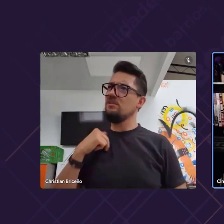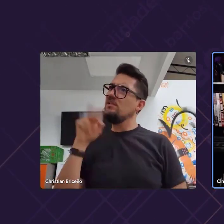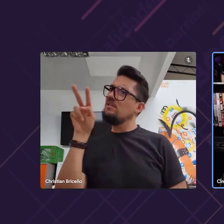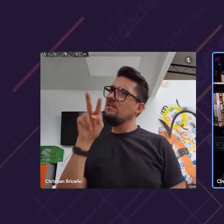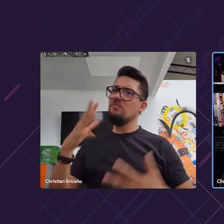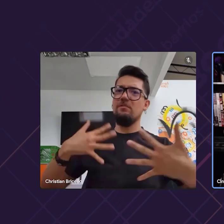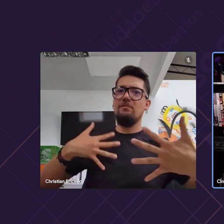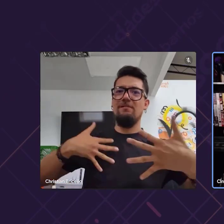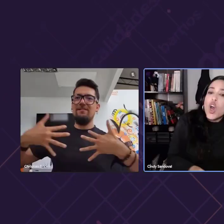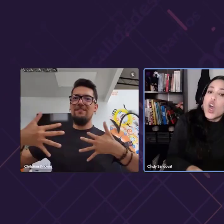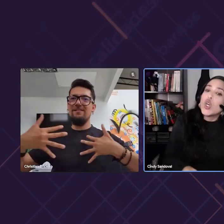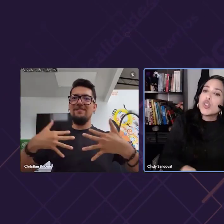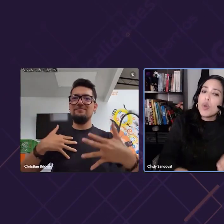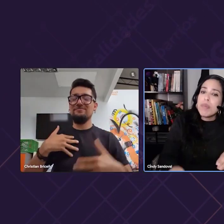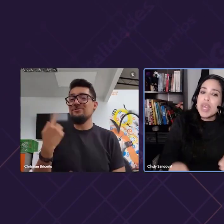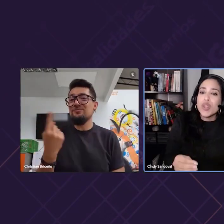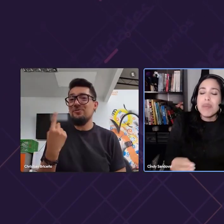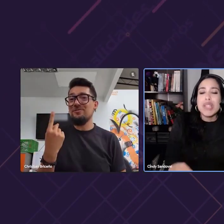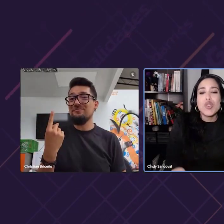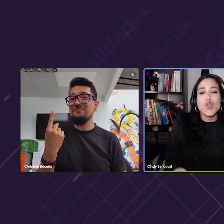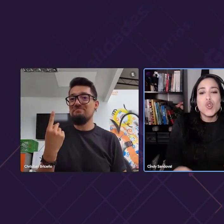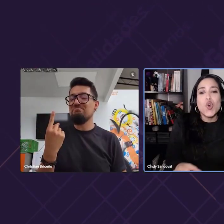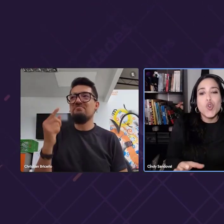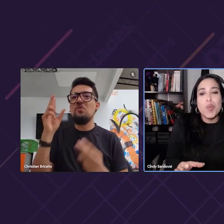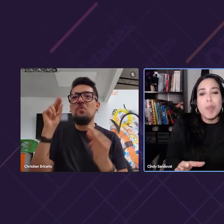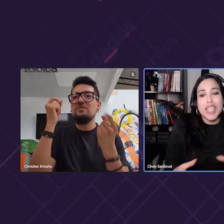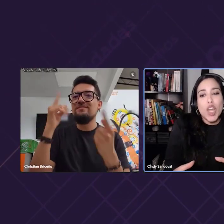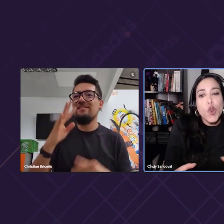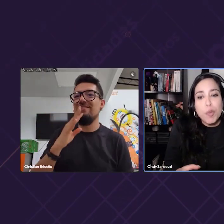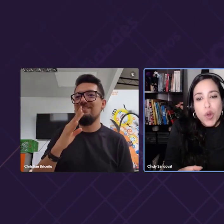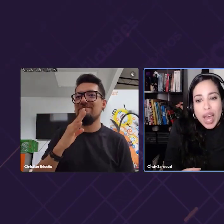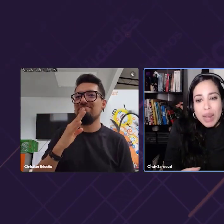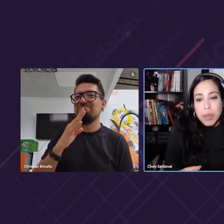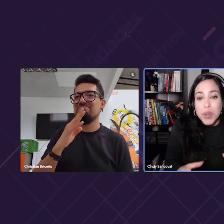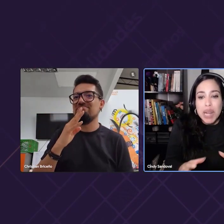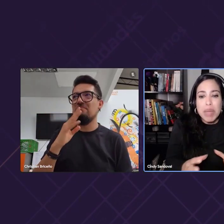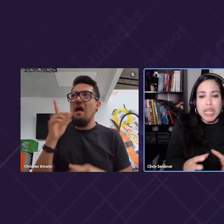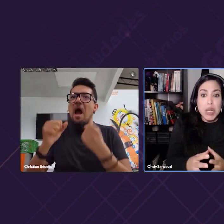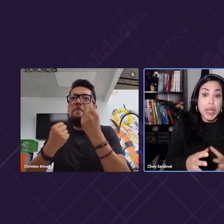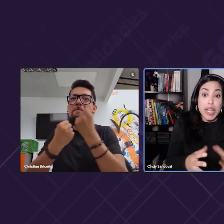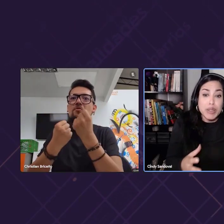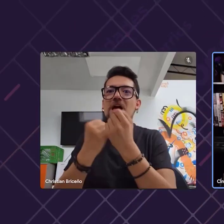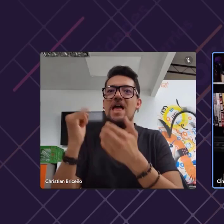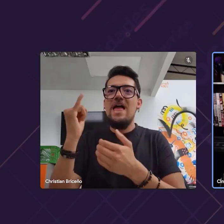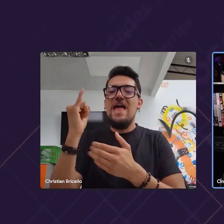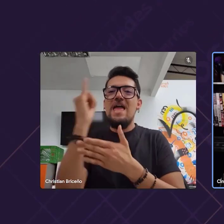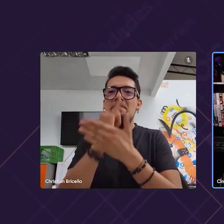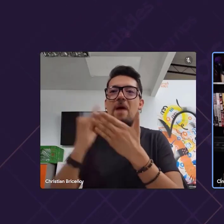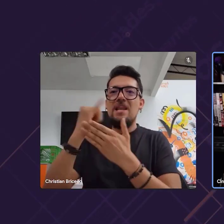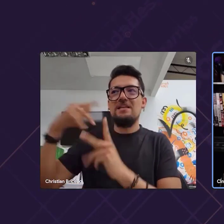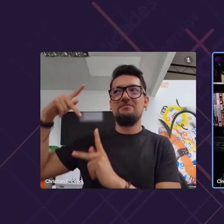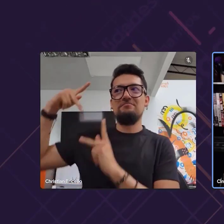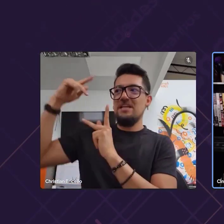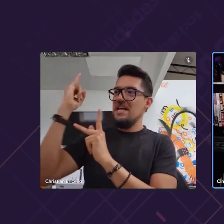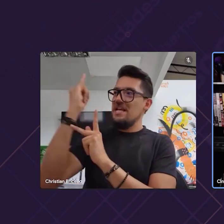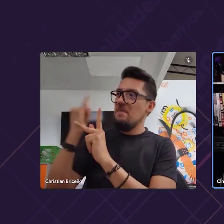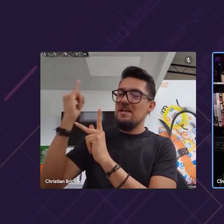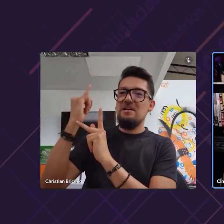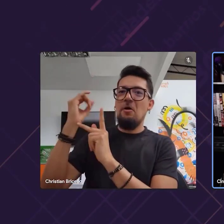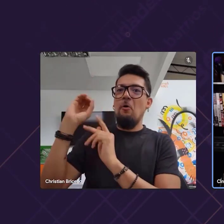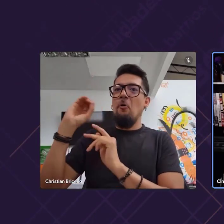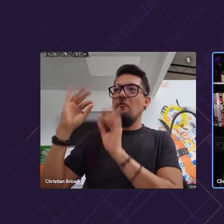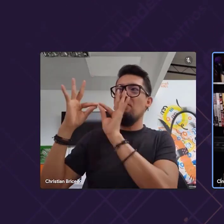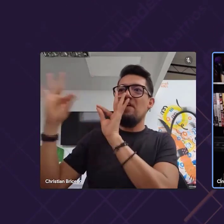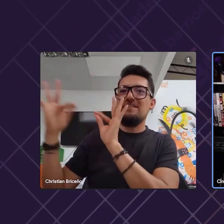noticia buena, si era una noticia mala, o viendo también su parte corporal, pero realmente lo que ellos estaban diciendo yo no entendía